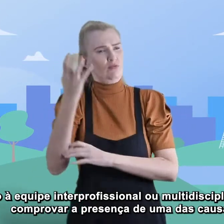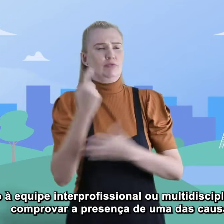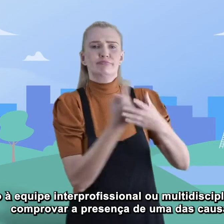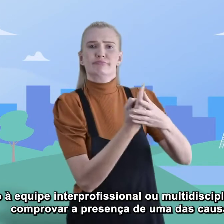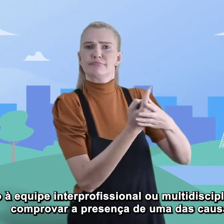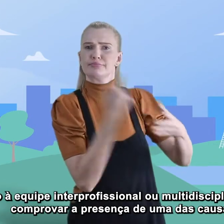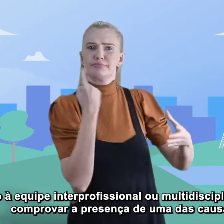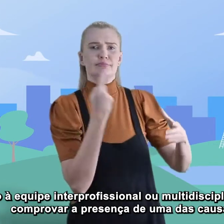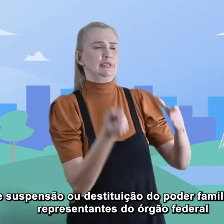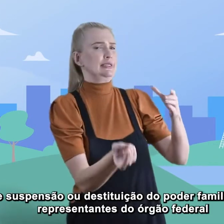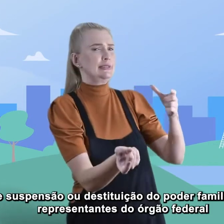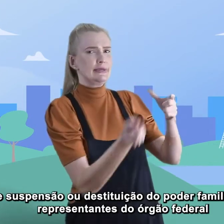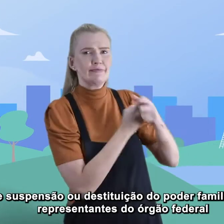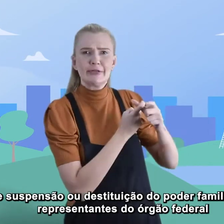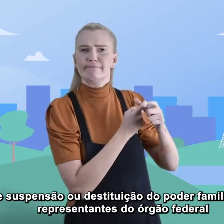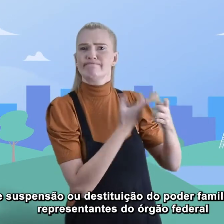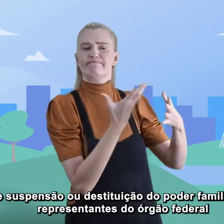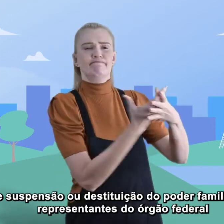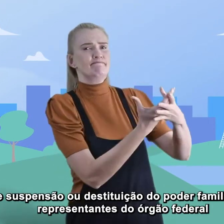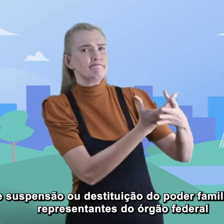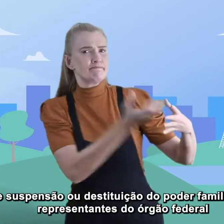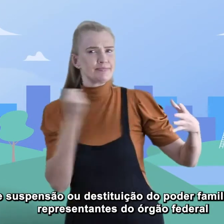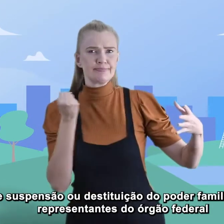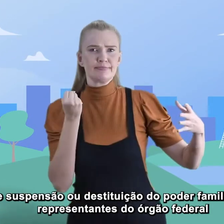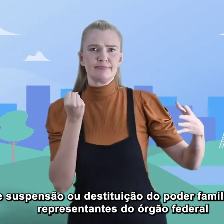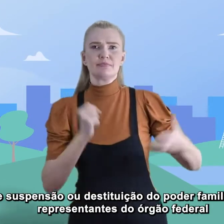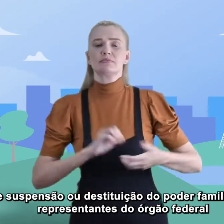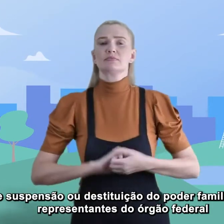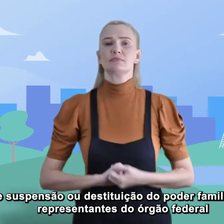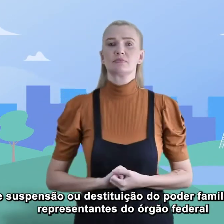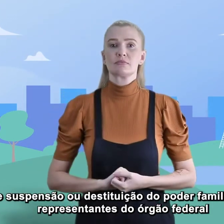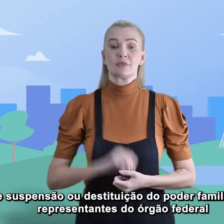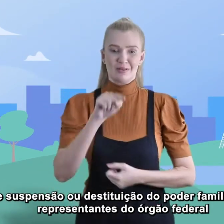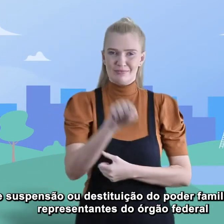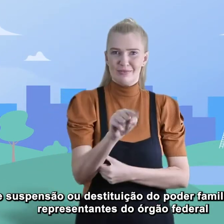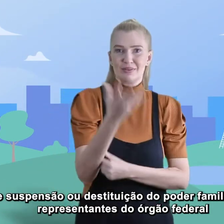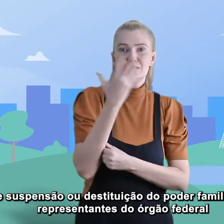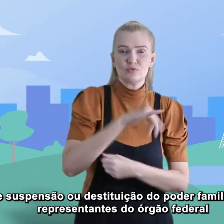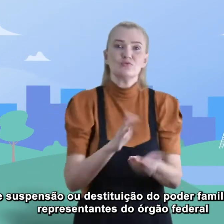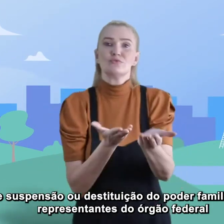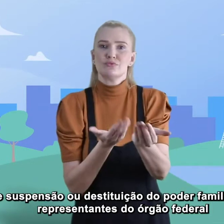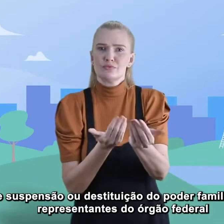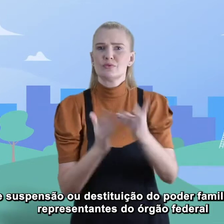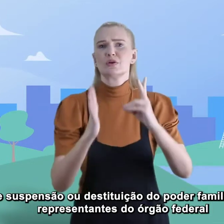uma das causas de suspensão ou destituição do poder familiar,